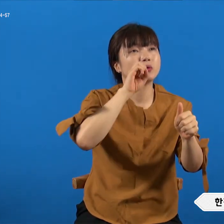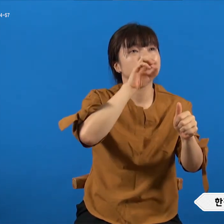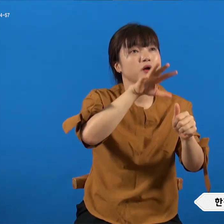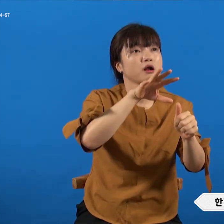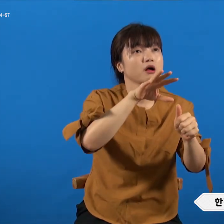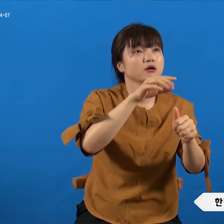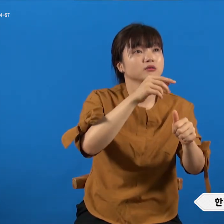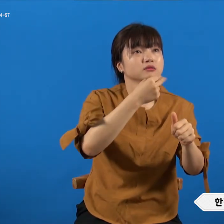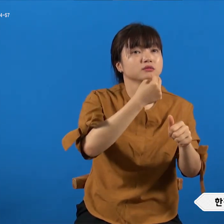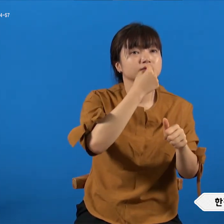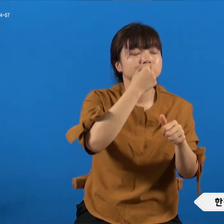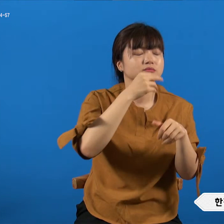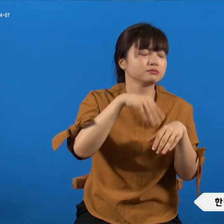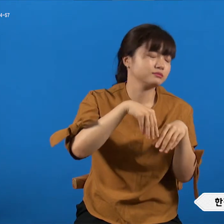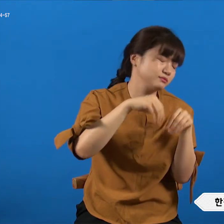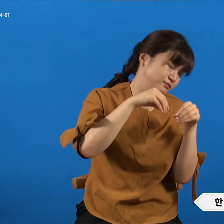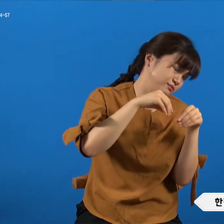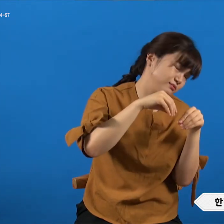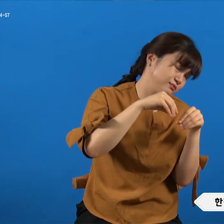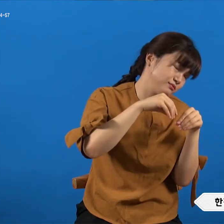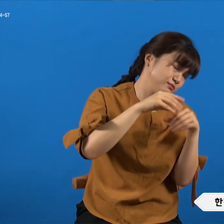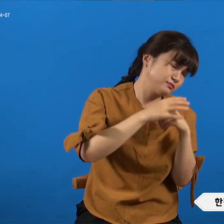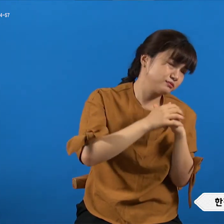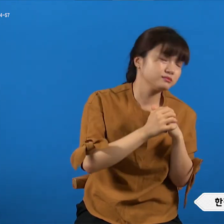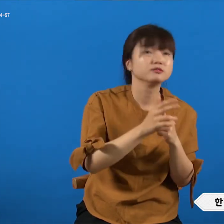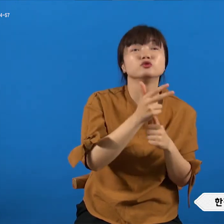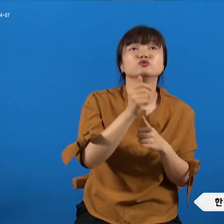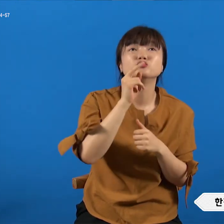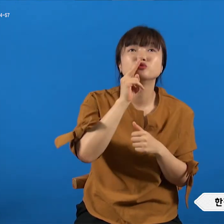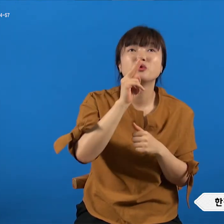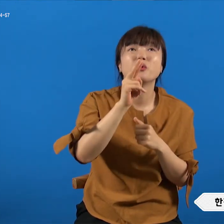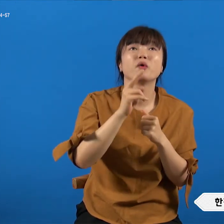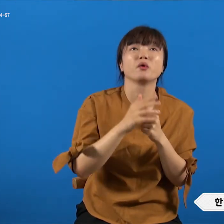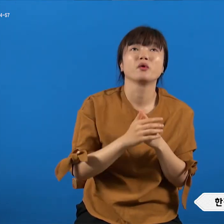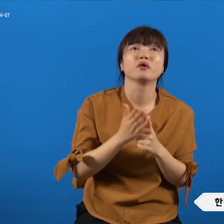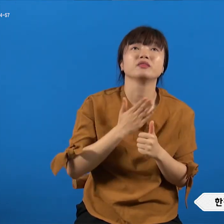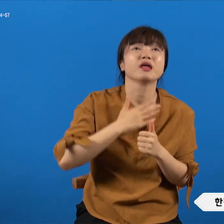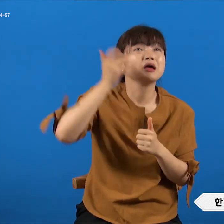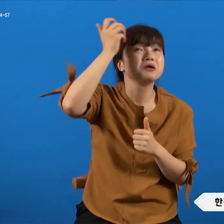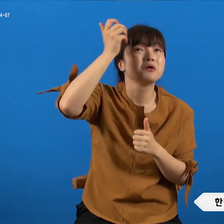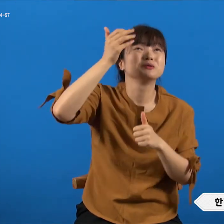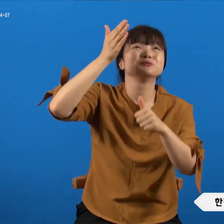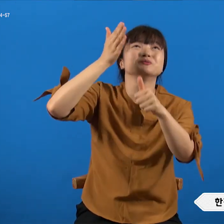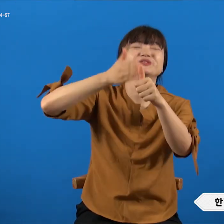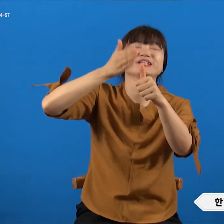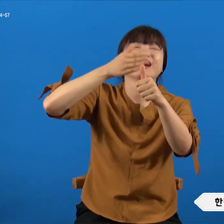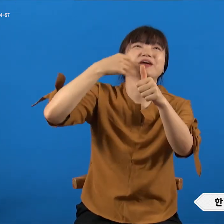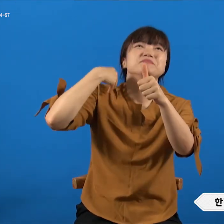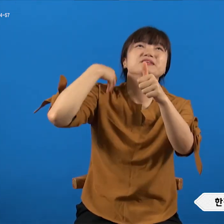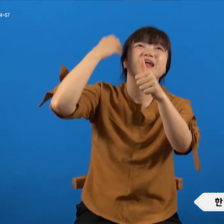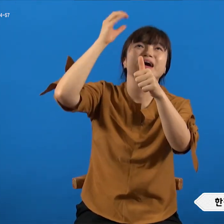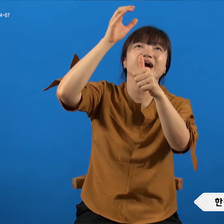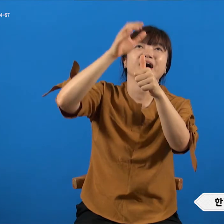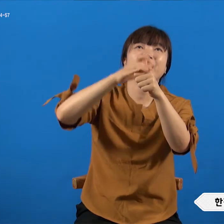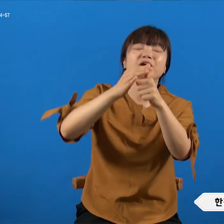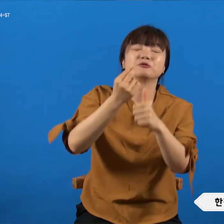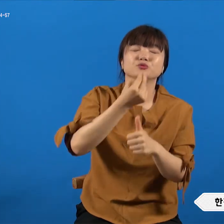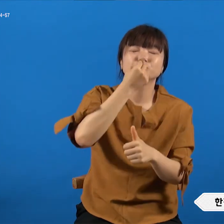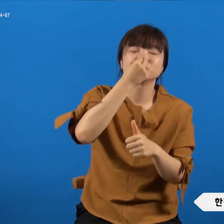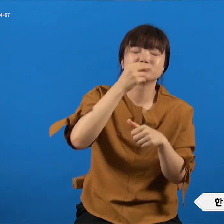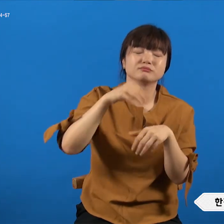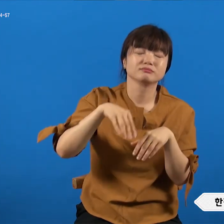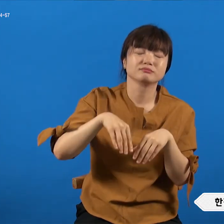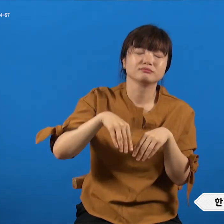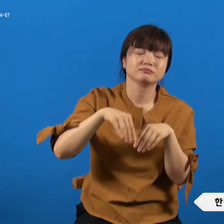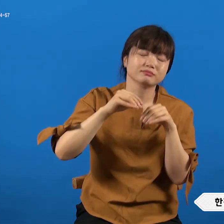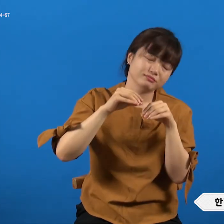유언을 남기셨습니다. 그리고는 주여 내 영혼을 부탁하나이다 하고 숨을